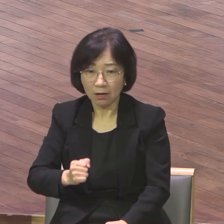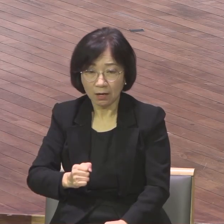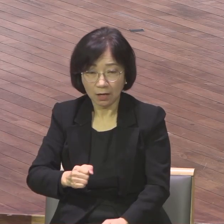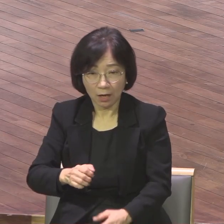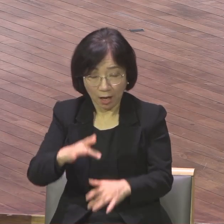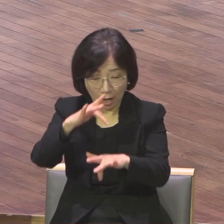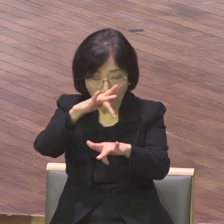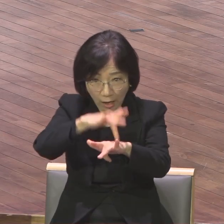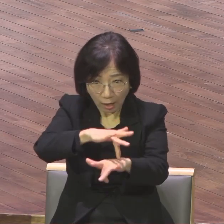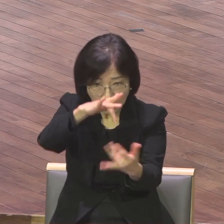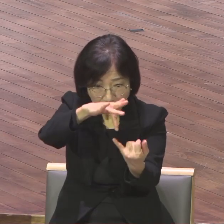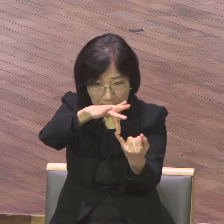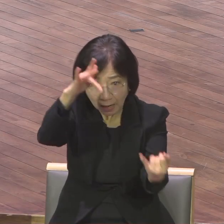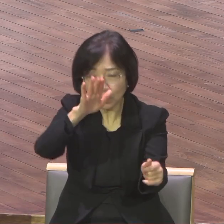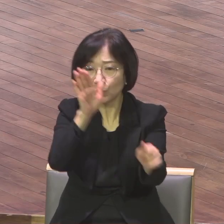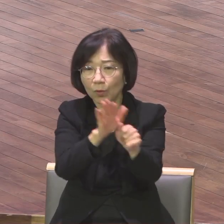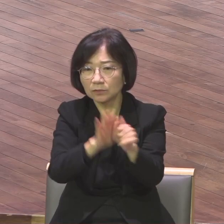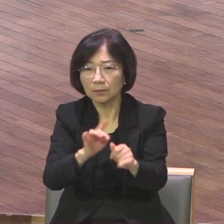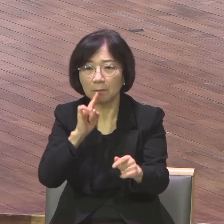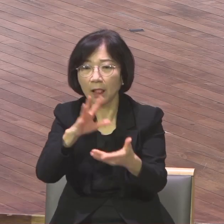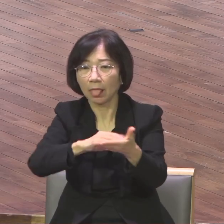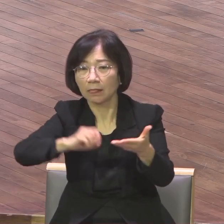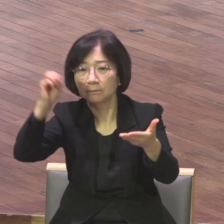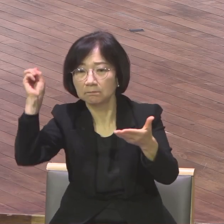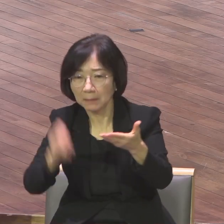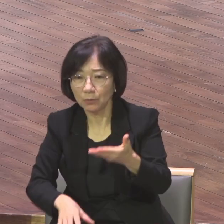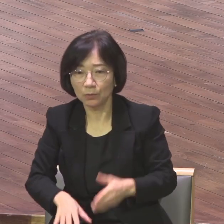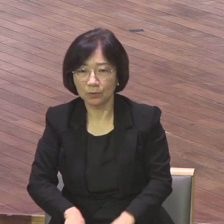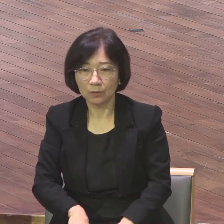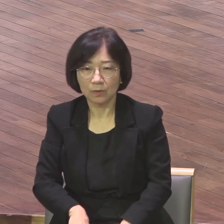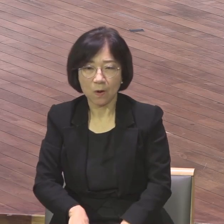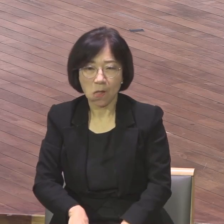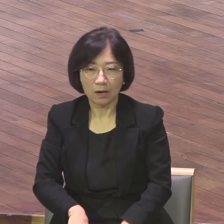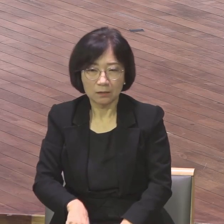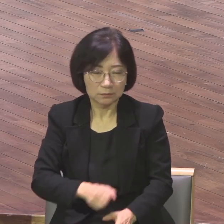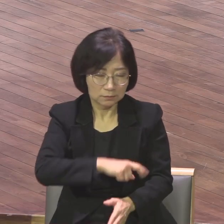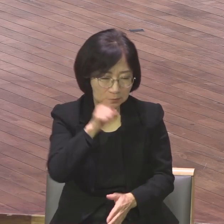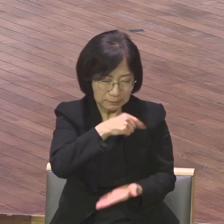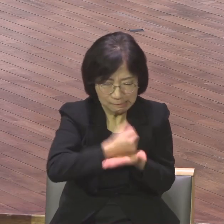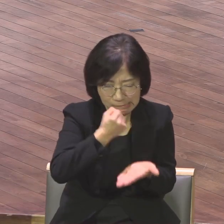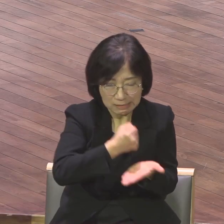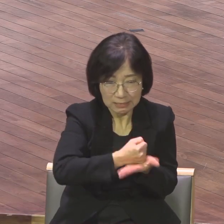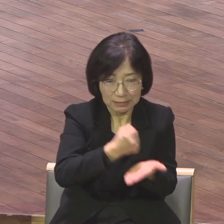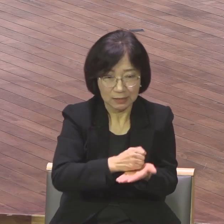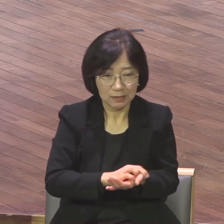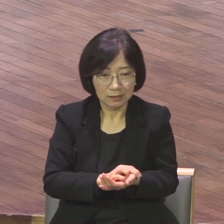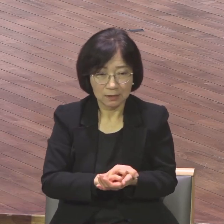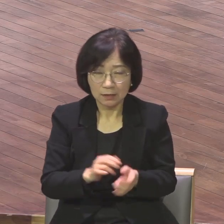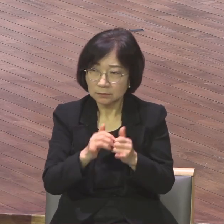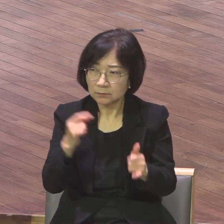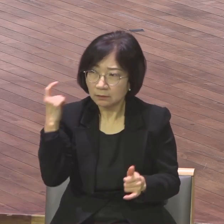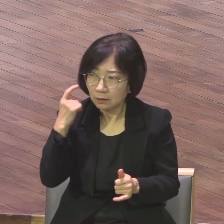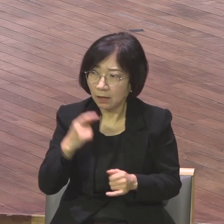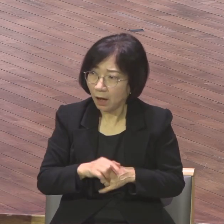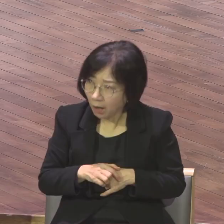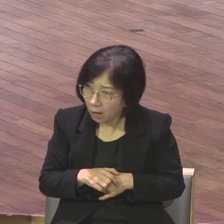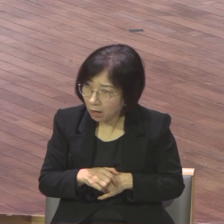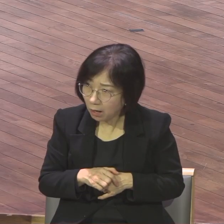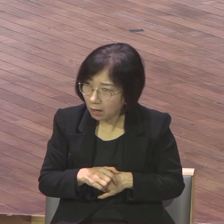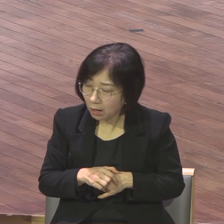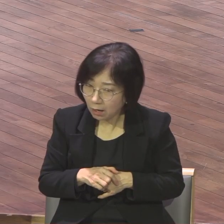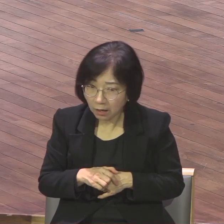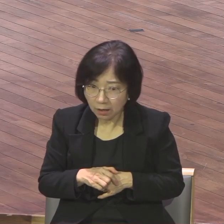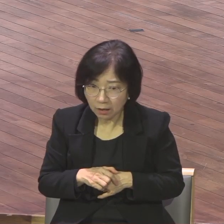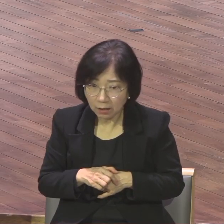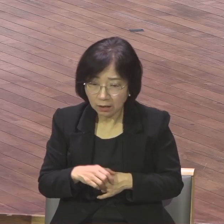않고 그렇게 완전히 자기들의 꾸민 그대로 강조를 그렇게 해버리니까